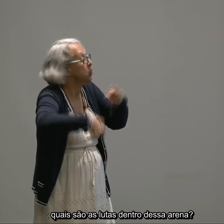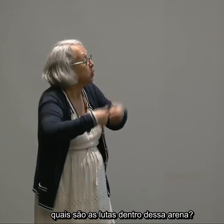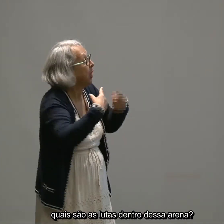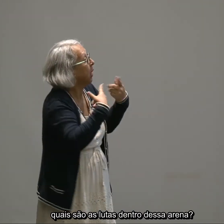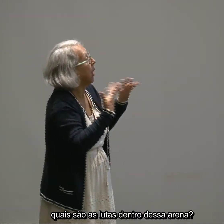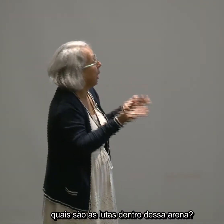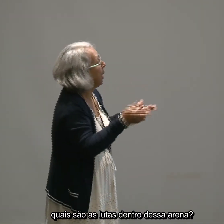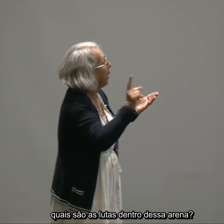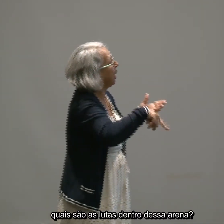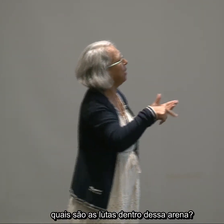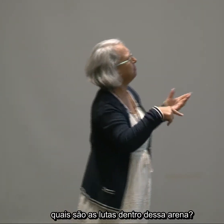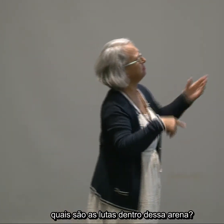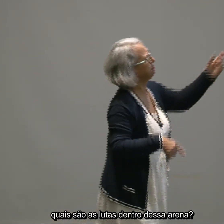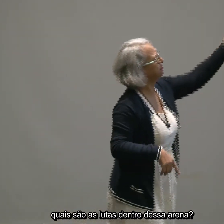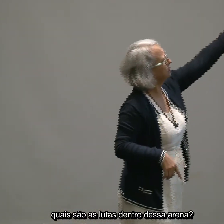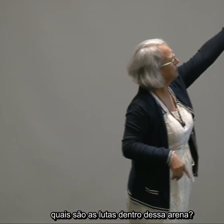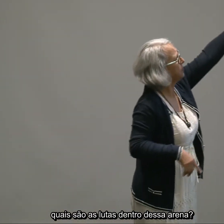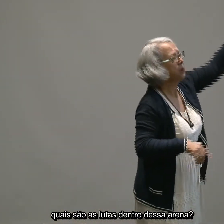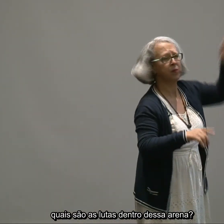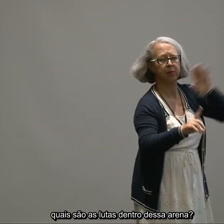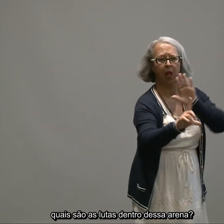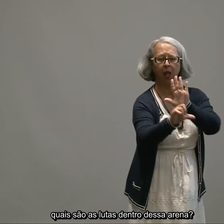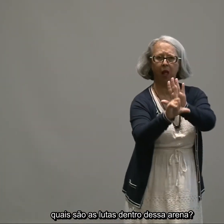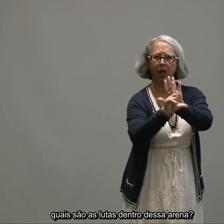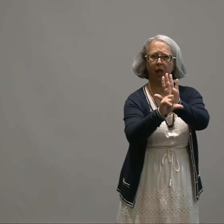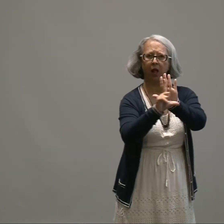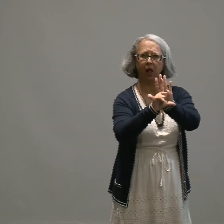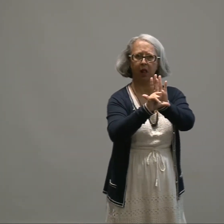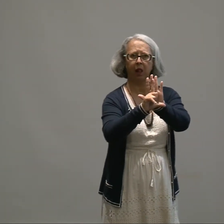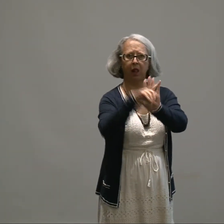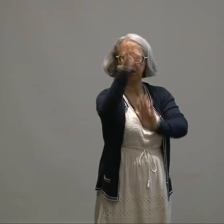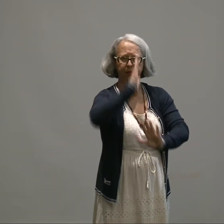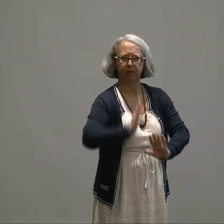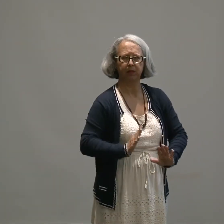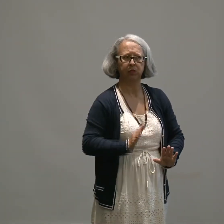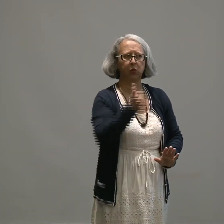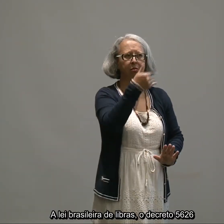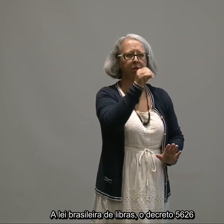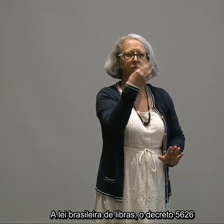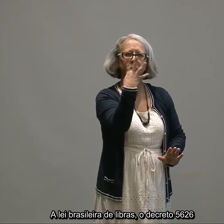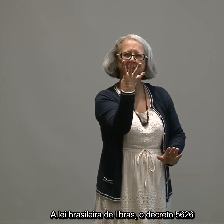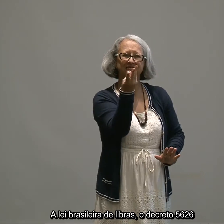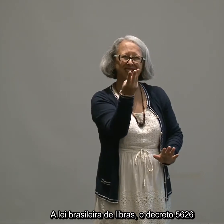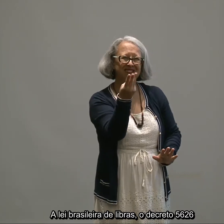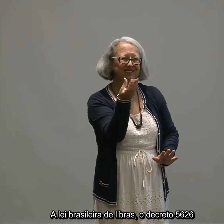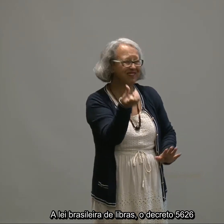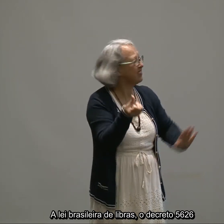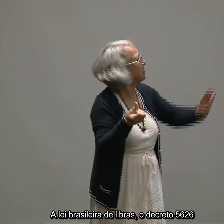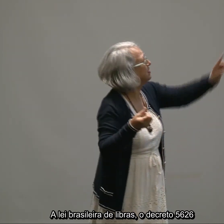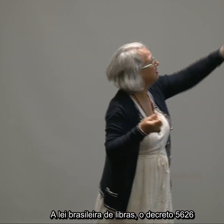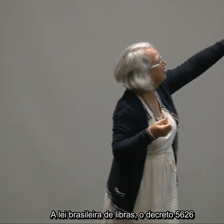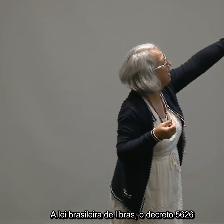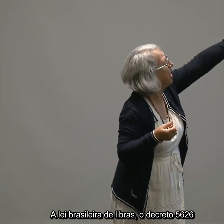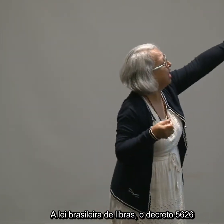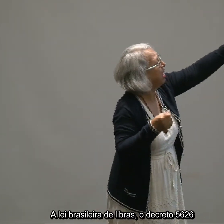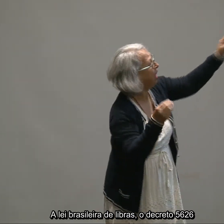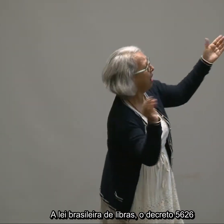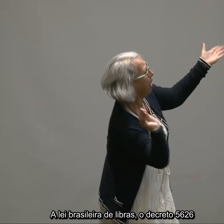são as lutas dentro dessa arena? A lei brasileira de Libras, né, o